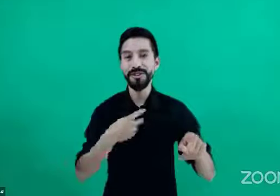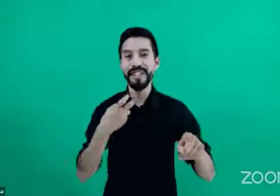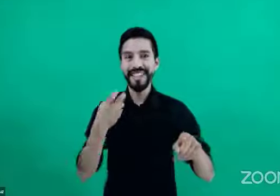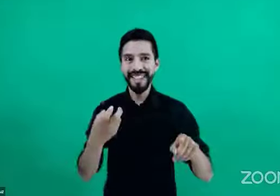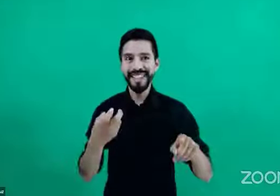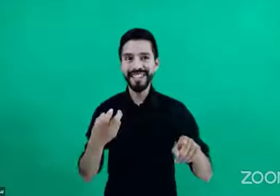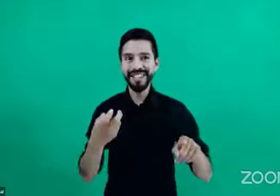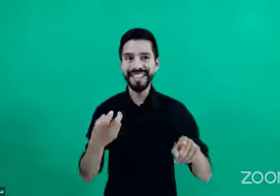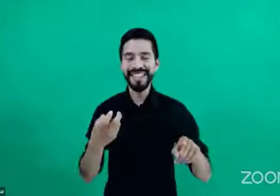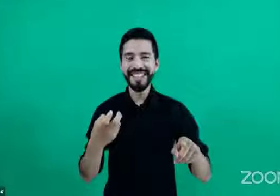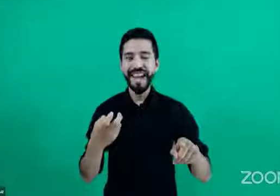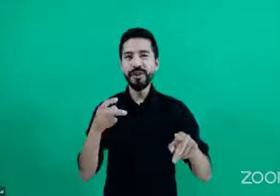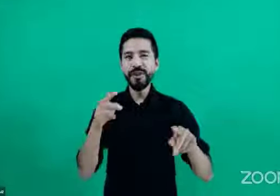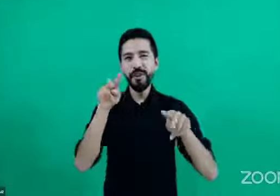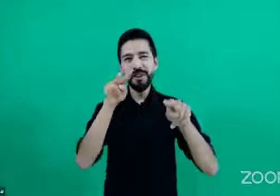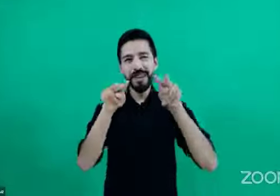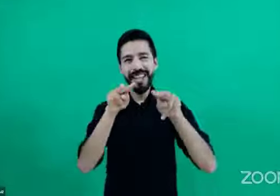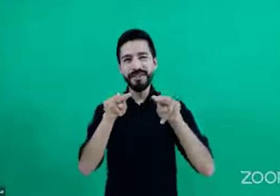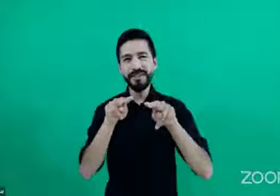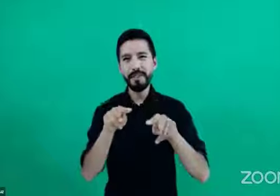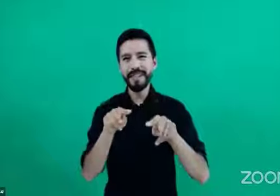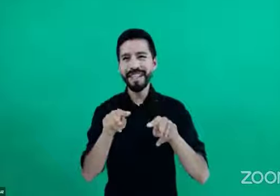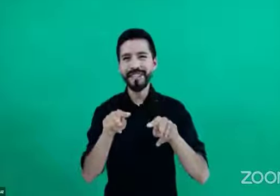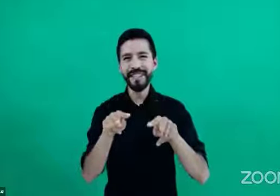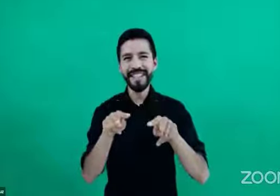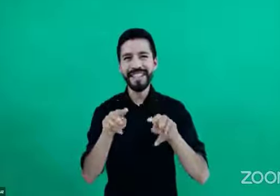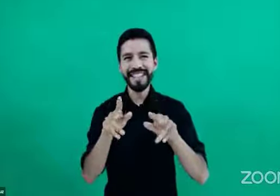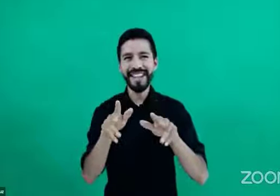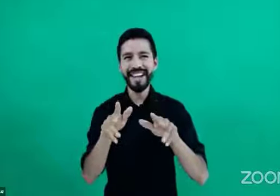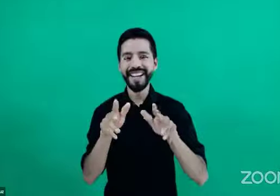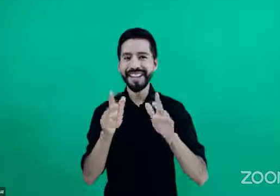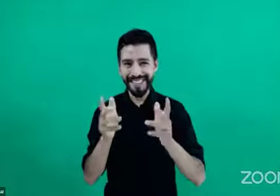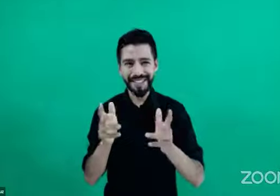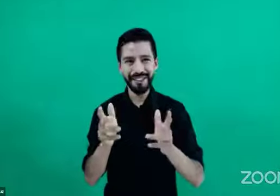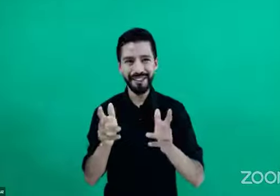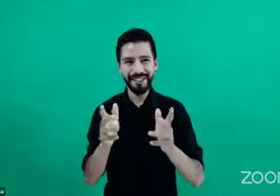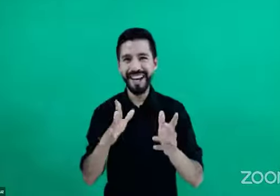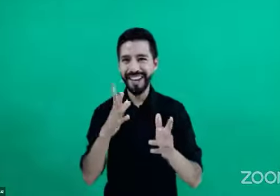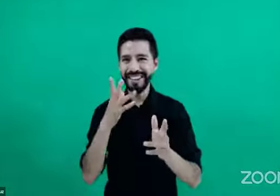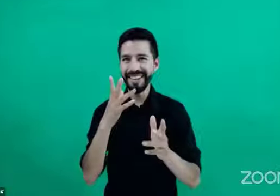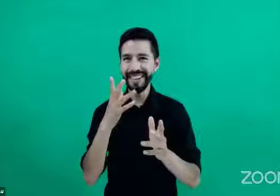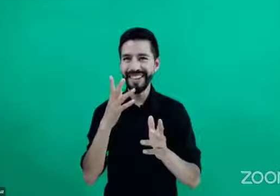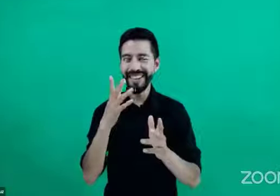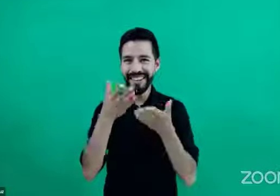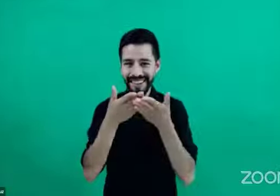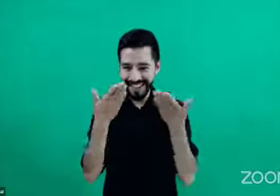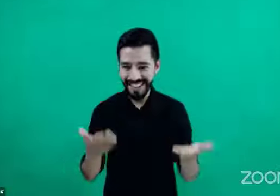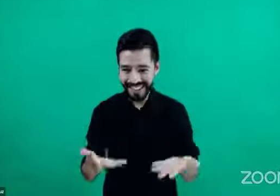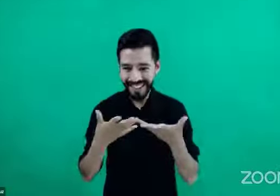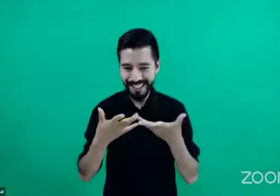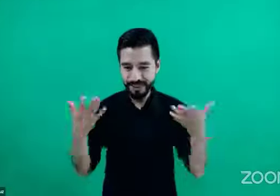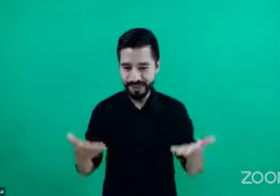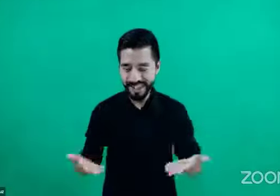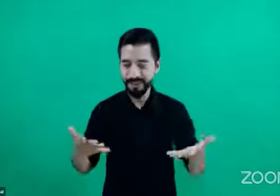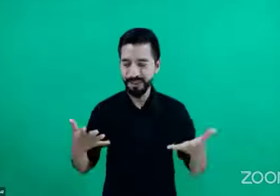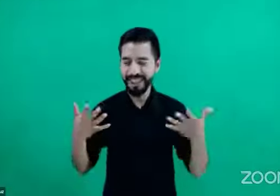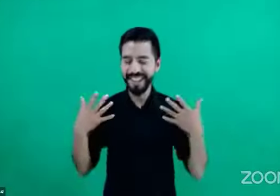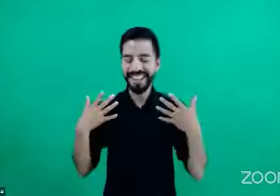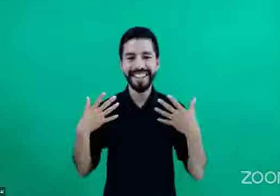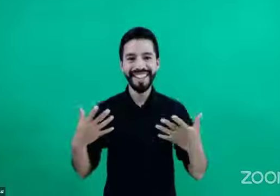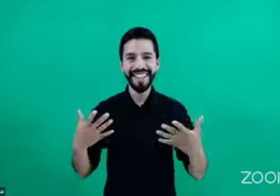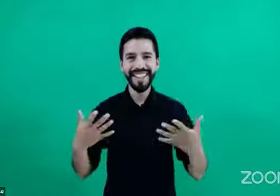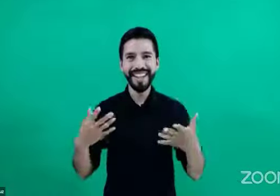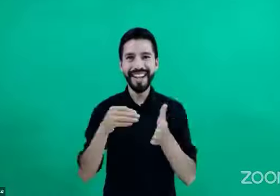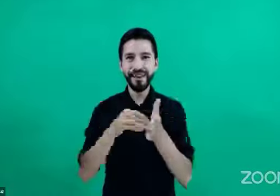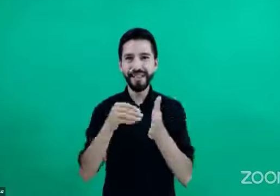a nosotros. Entonces, yo cuando veía esos comentarios decía, ¿en serio? En este tiempo, en nuestra